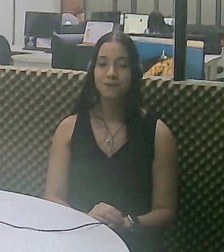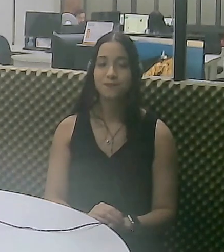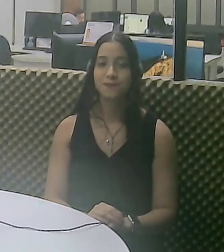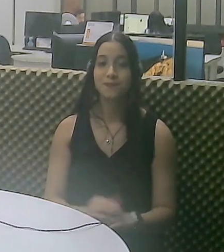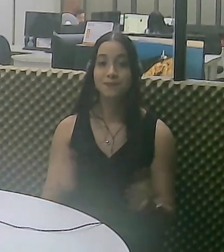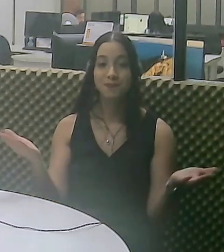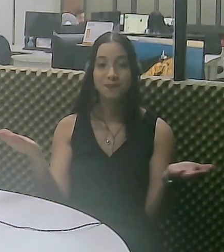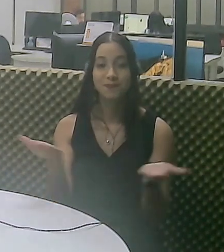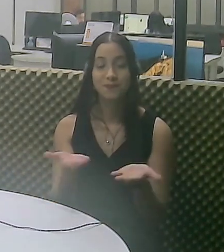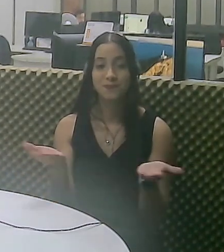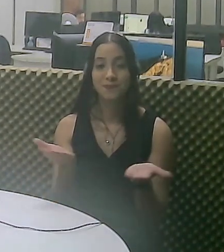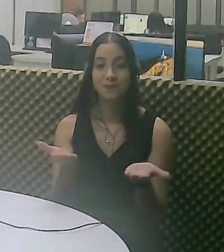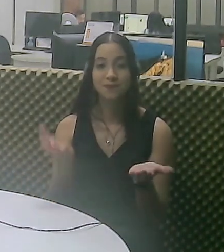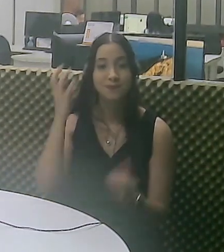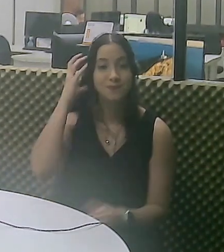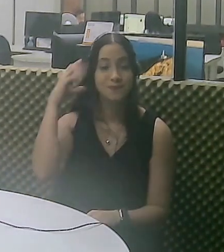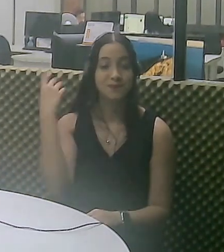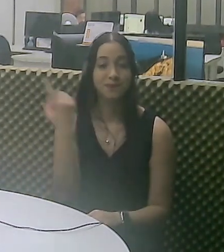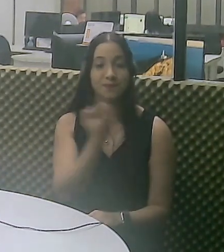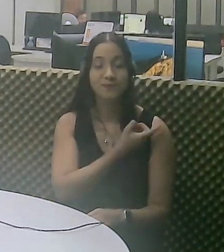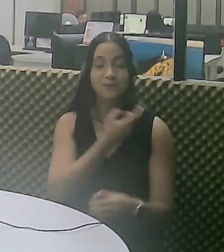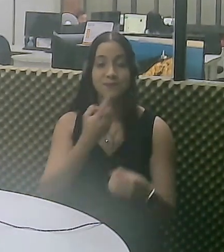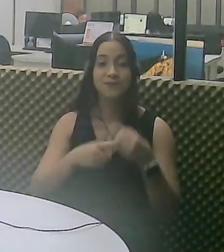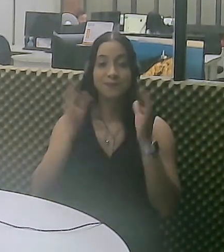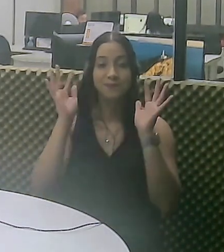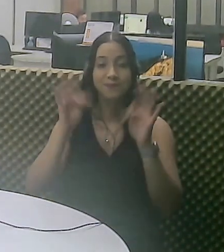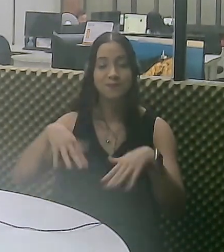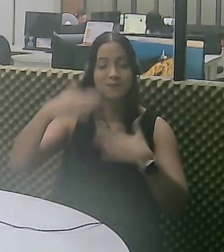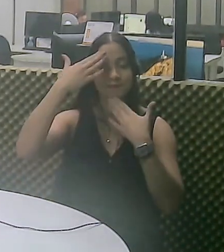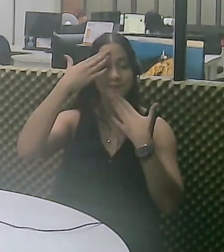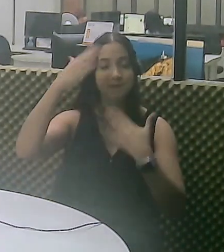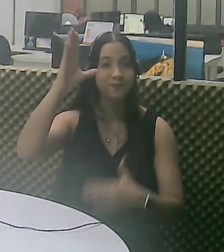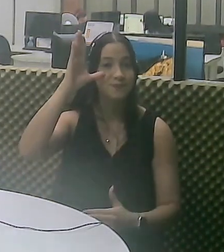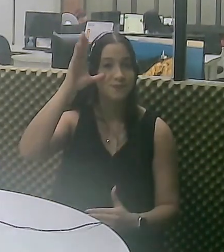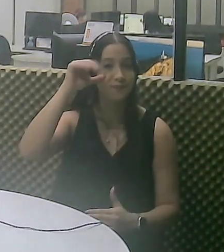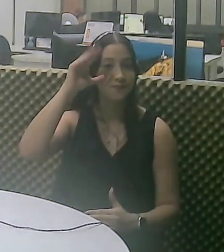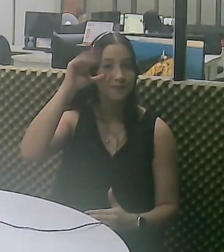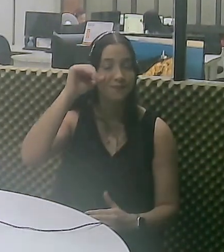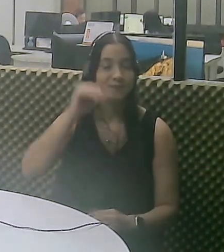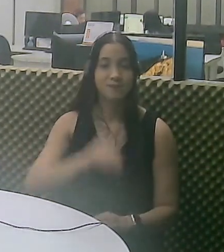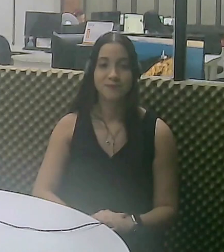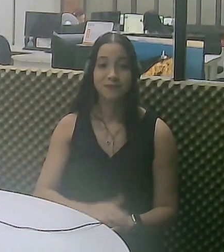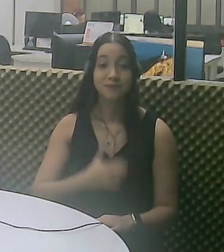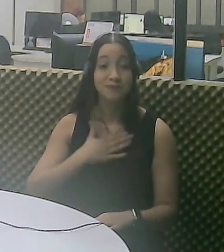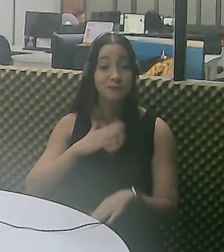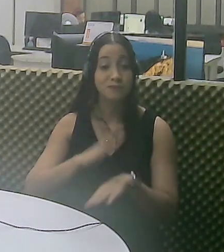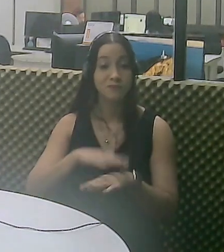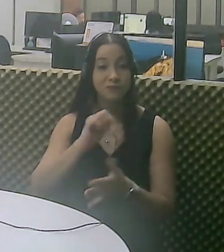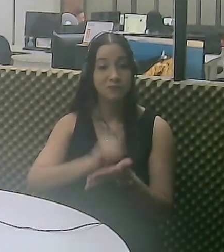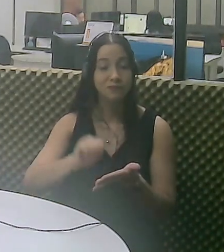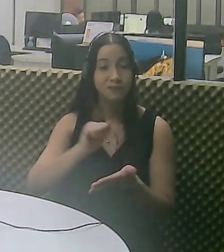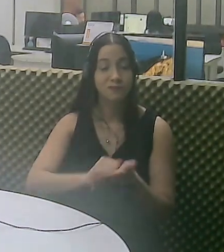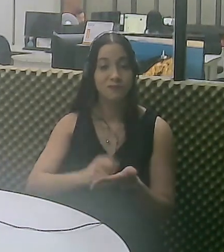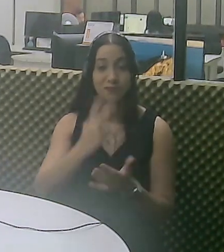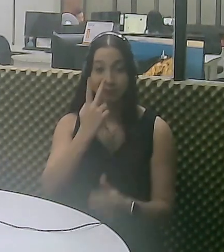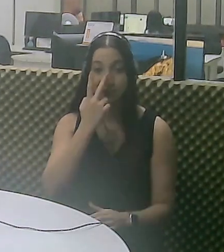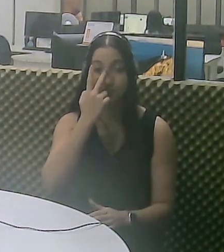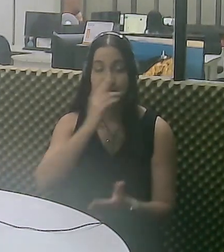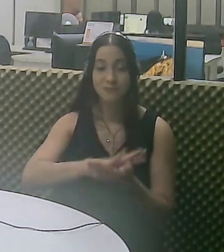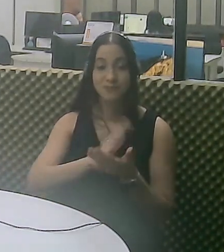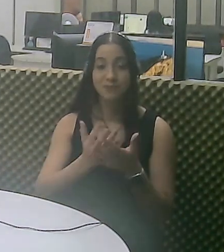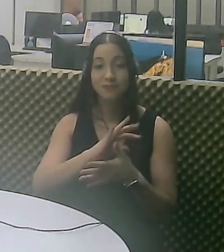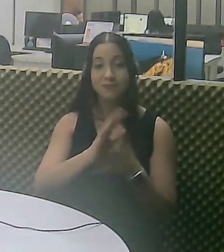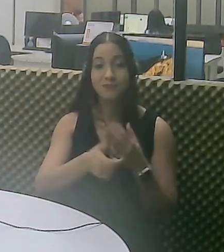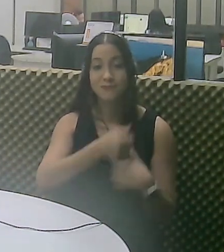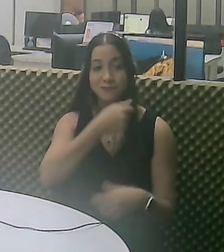notícias. A edição de hoje da Rádio Nossa Cidade fica por aqui. Obrigada pela sua audiência. A edição foi minha, Vanessa